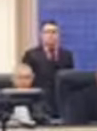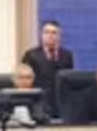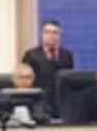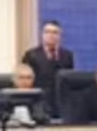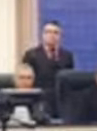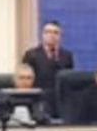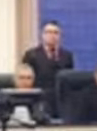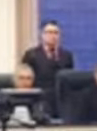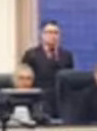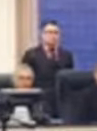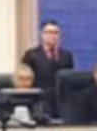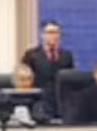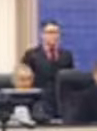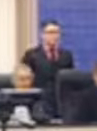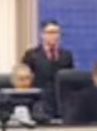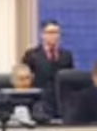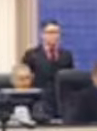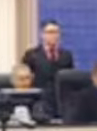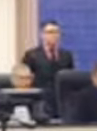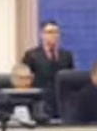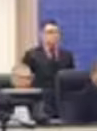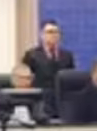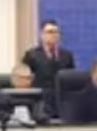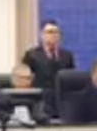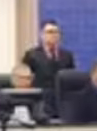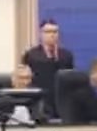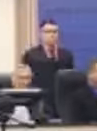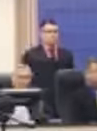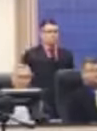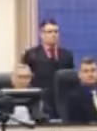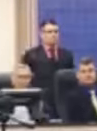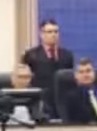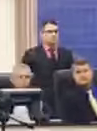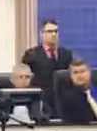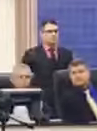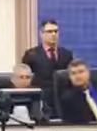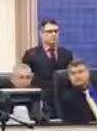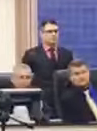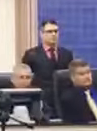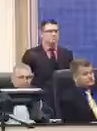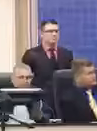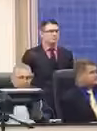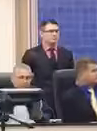0092/2020, autoria Luizinho Maranhão. Requerimento protocolado sobre o número